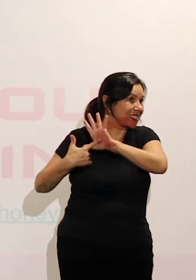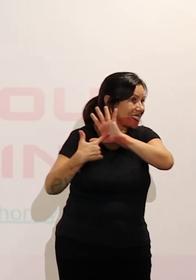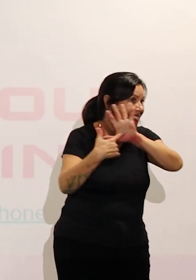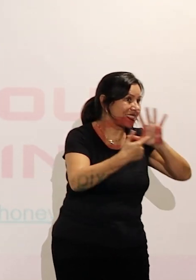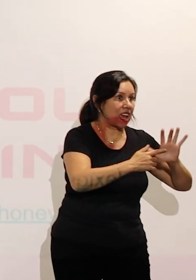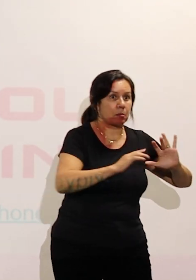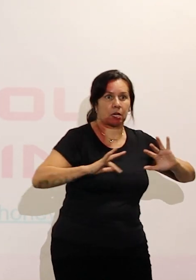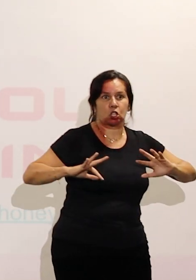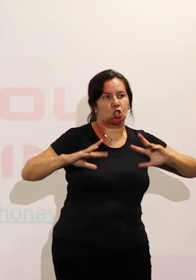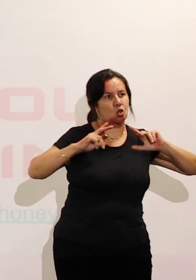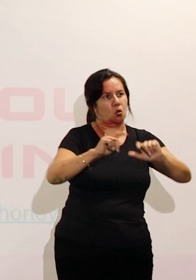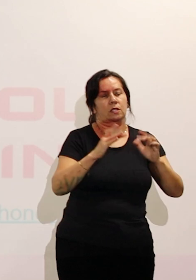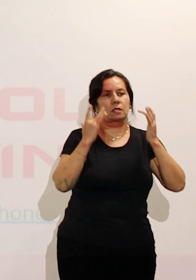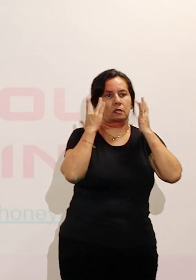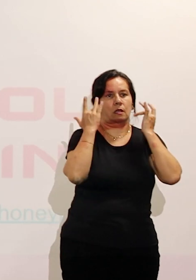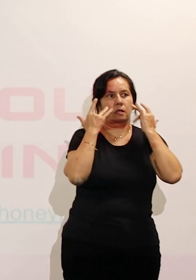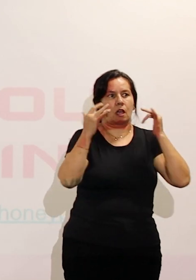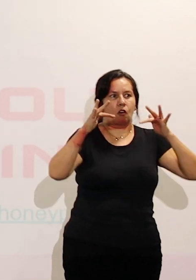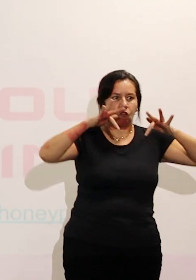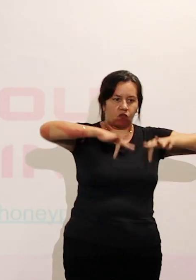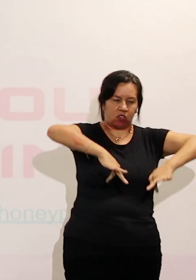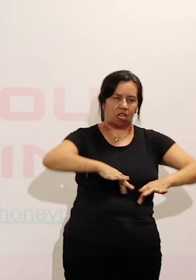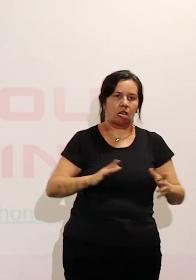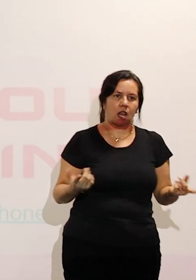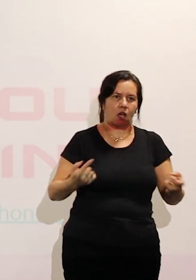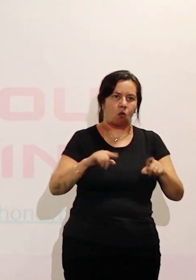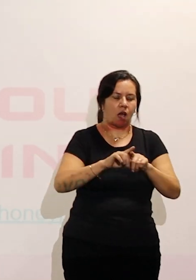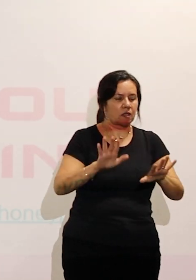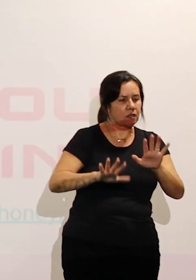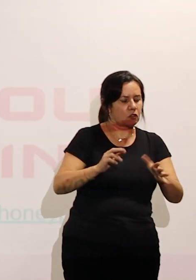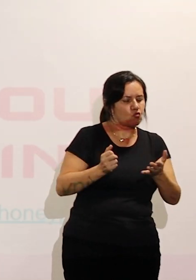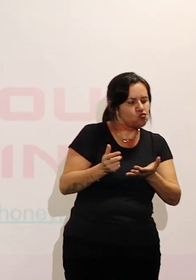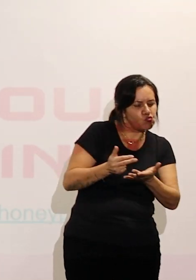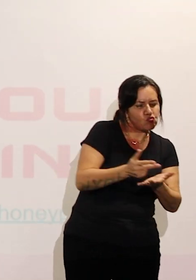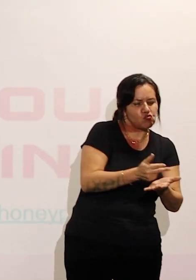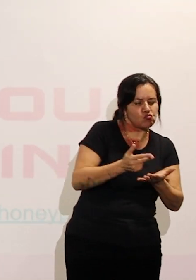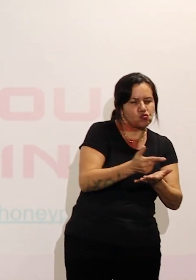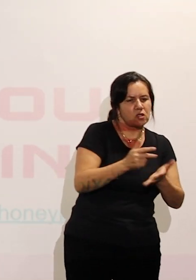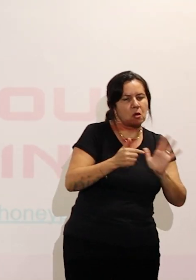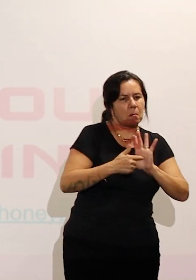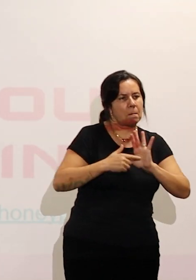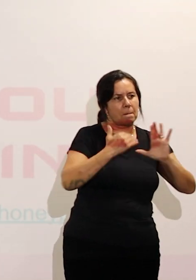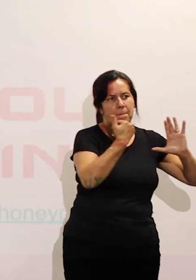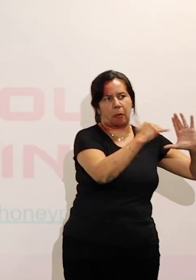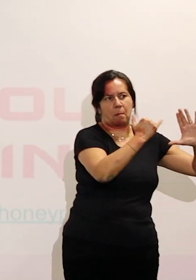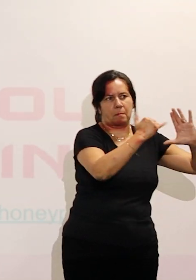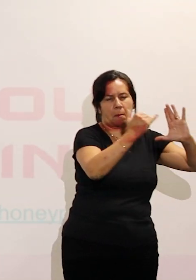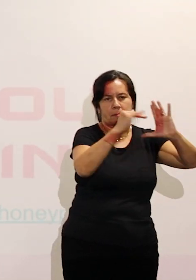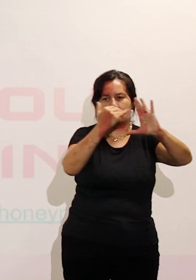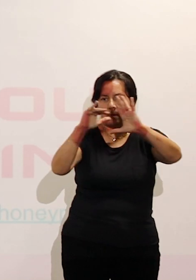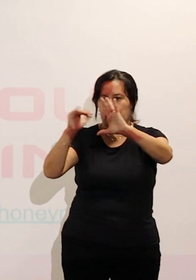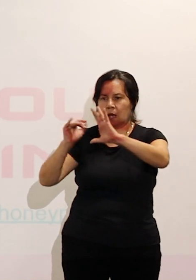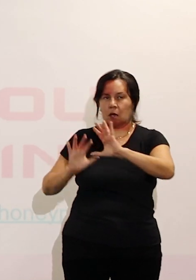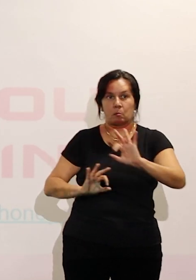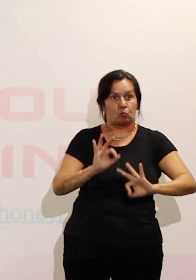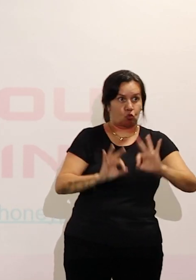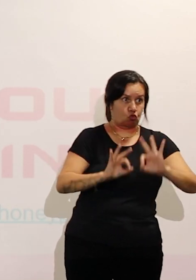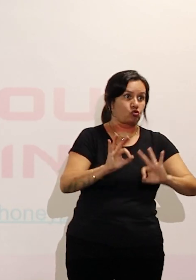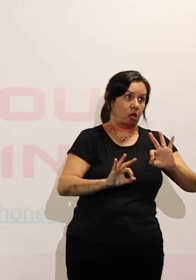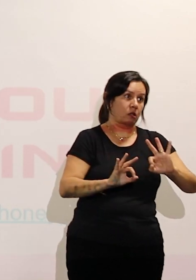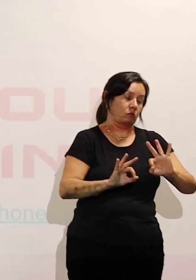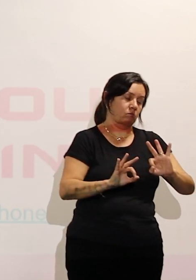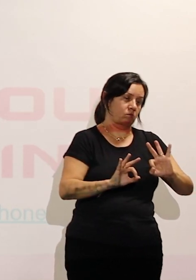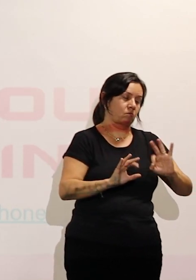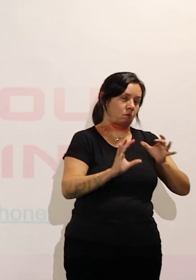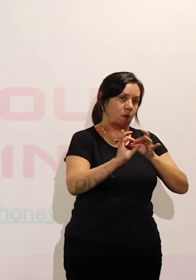as finalizadas. Então, assim, o Twitter é onde eu posto, às vezes, rascunho, onde eu posto algumas coisas sobre algum projeto, alguma coisa vai mais para o Twitter,